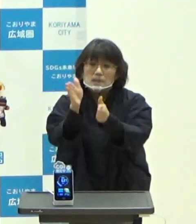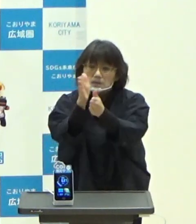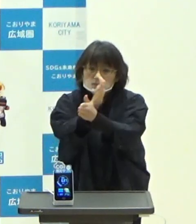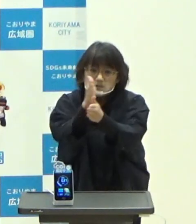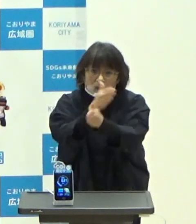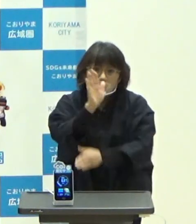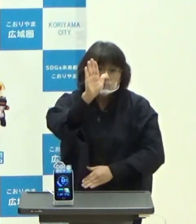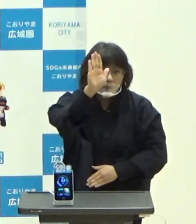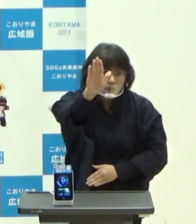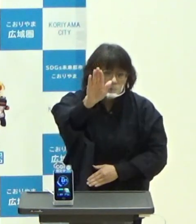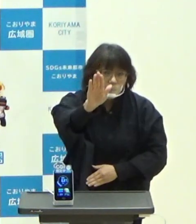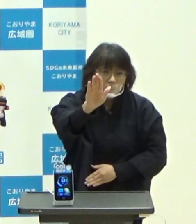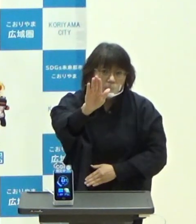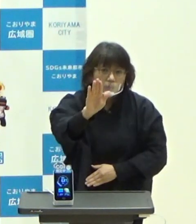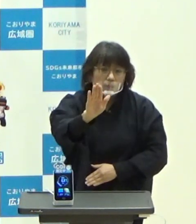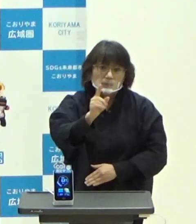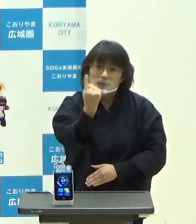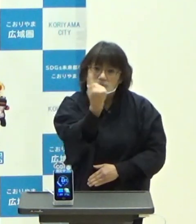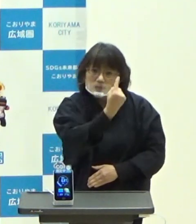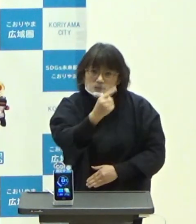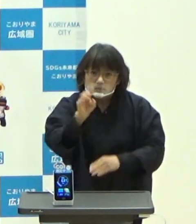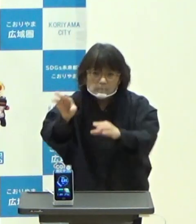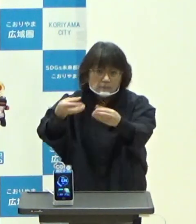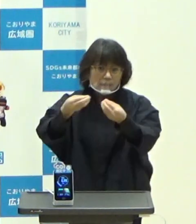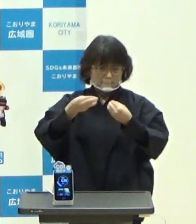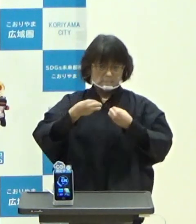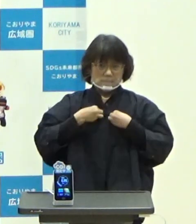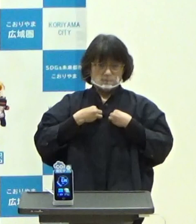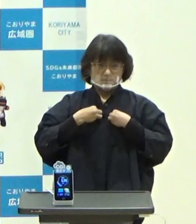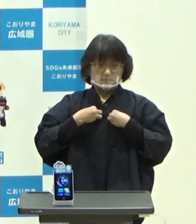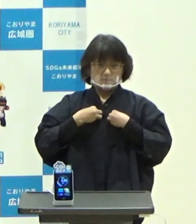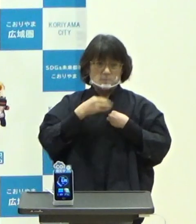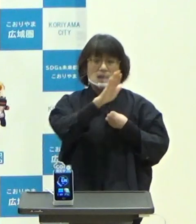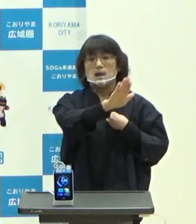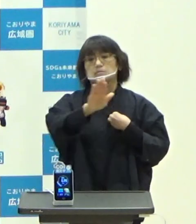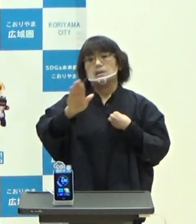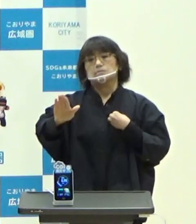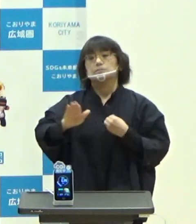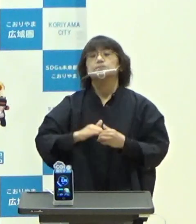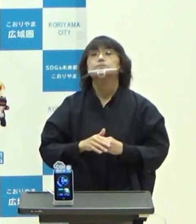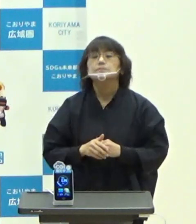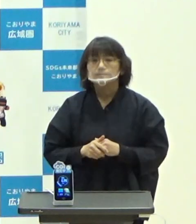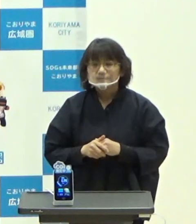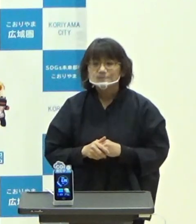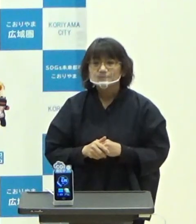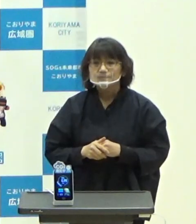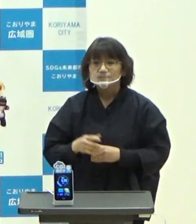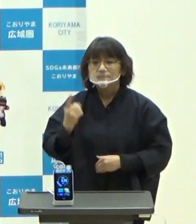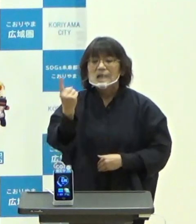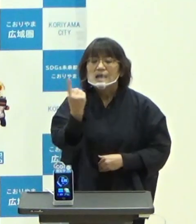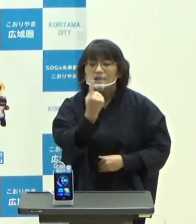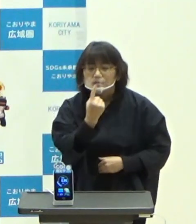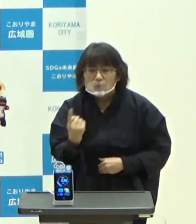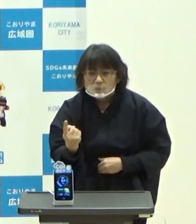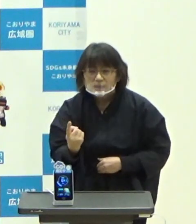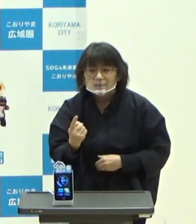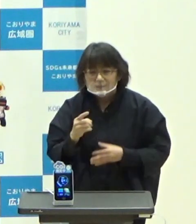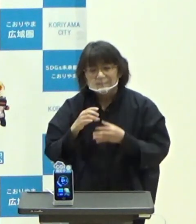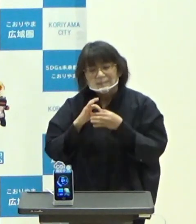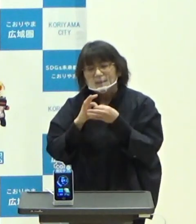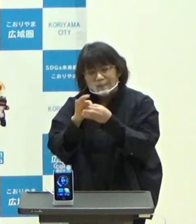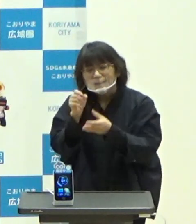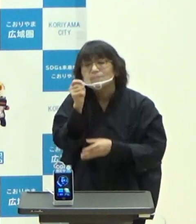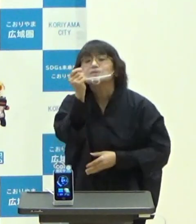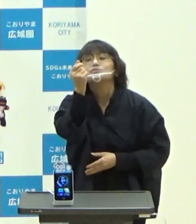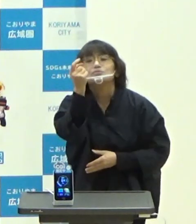もう一人、罹患したというようなケースもございますので、 人だからといって、あ、うちは